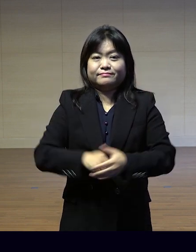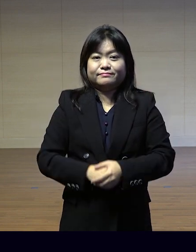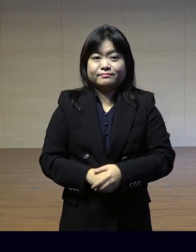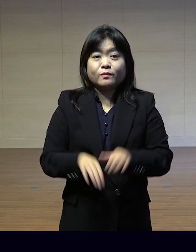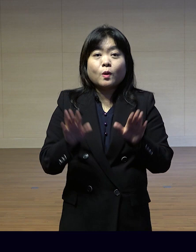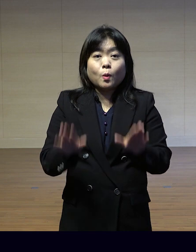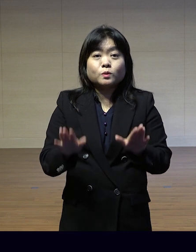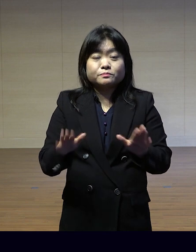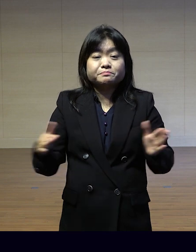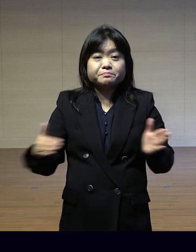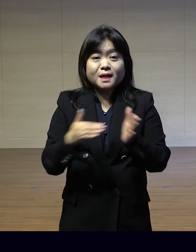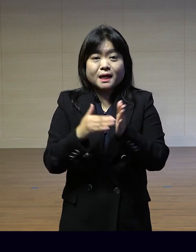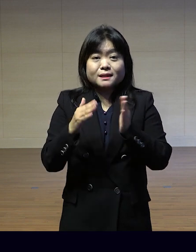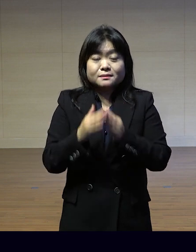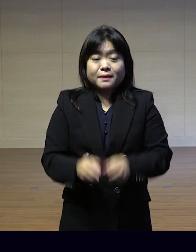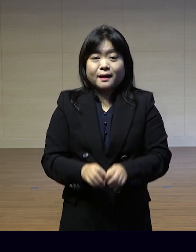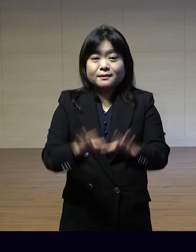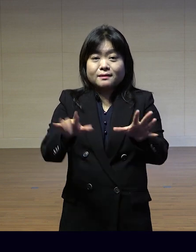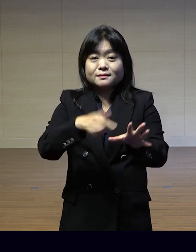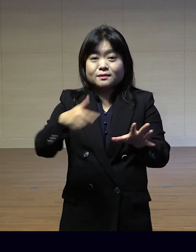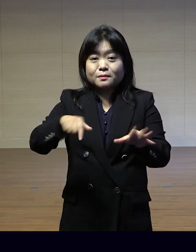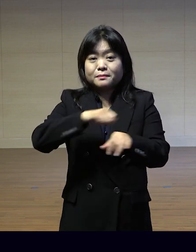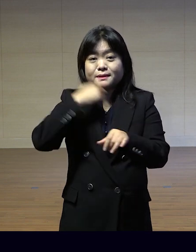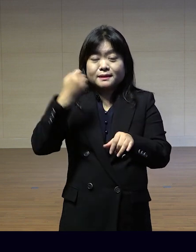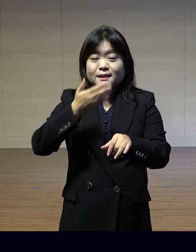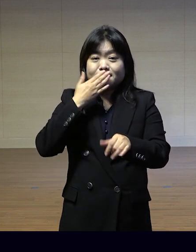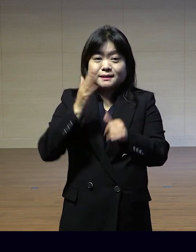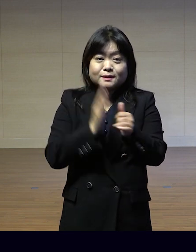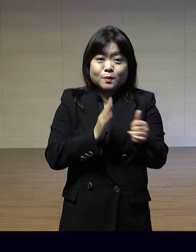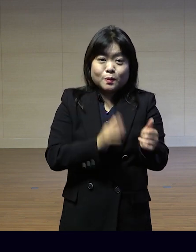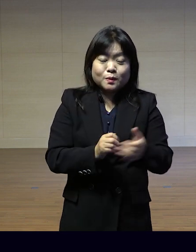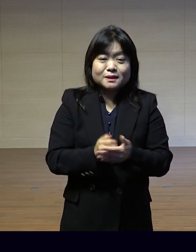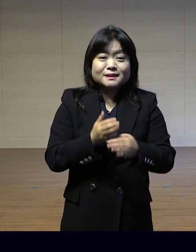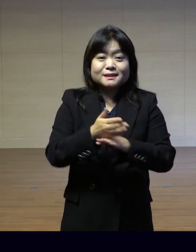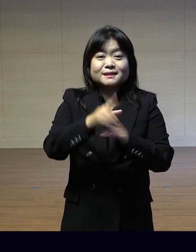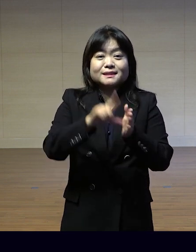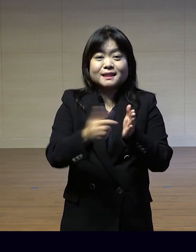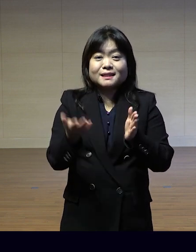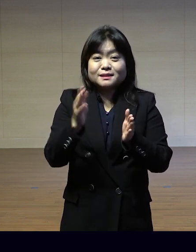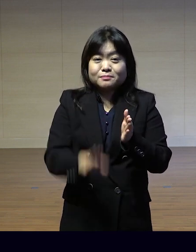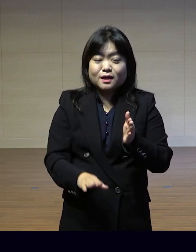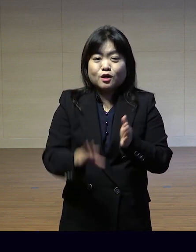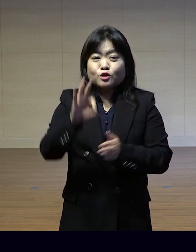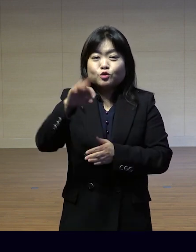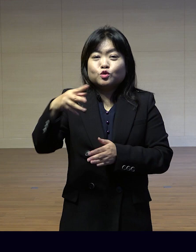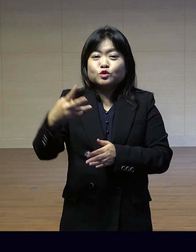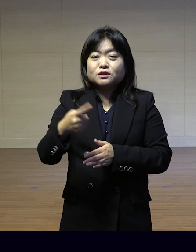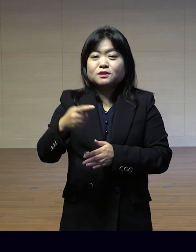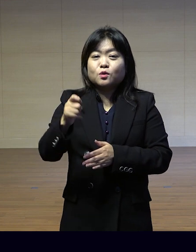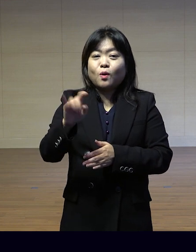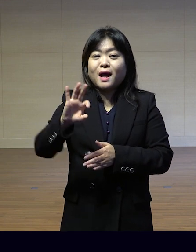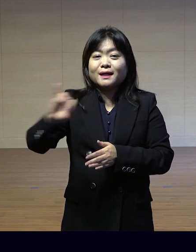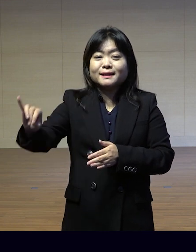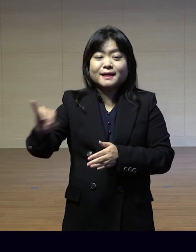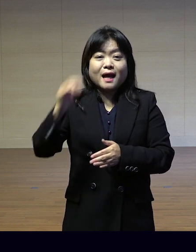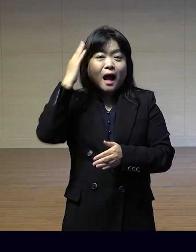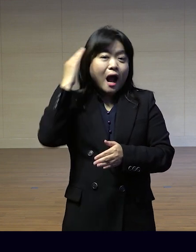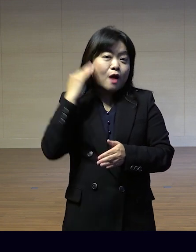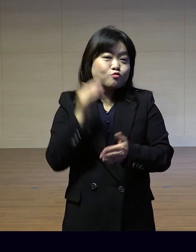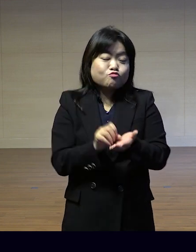자, 오늘은 뭐 집에 가셔서 저녁 드시고 조금 늦은 시간이긴 합니다만 우루과이와 이 월드컵